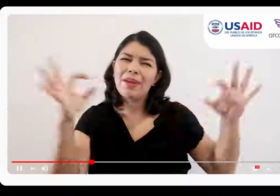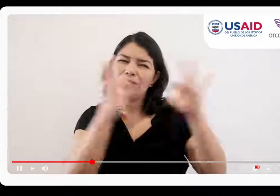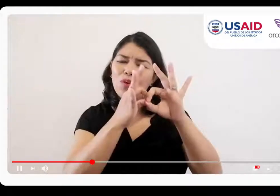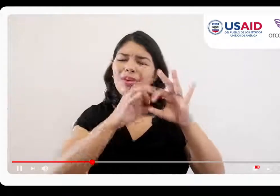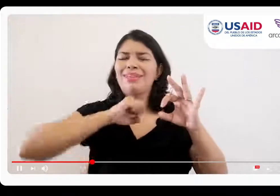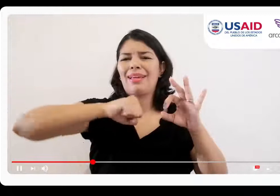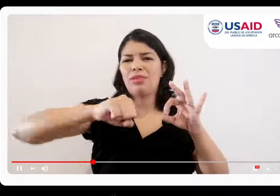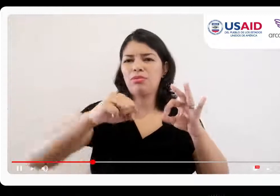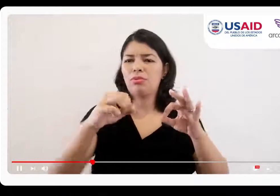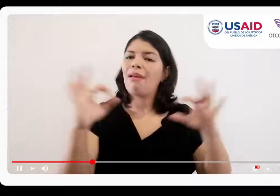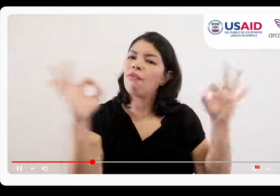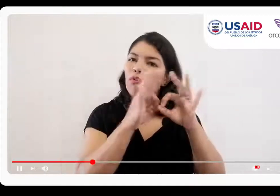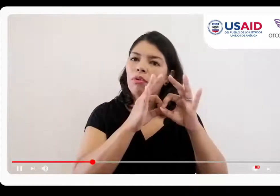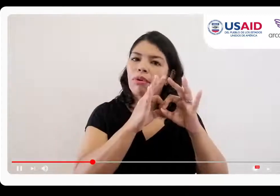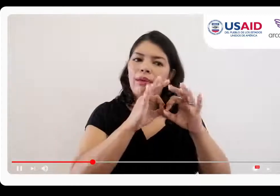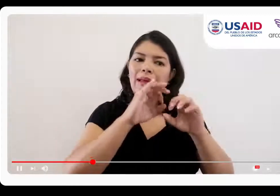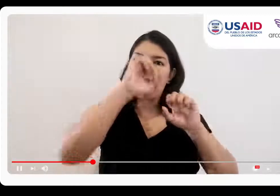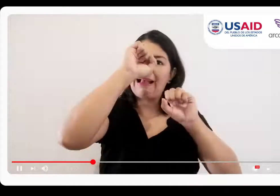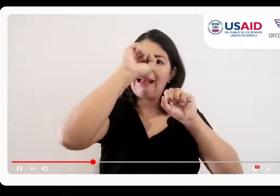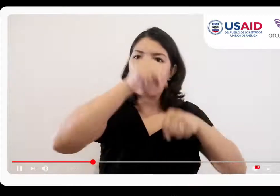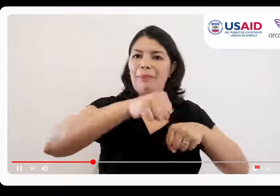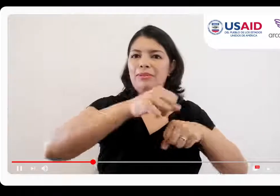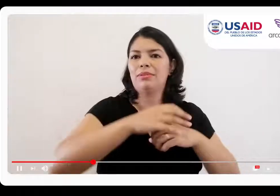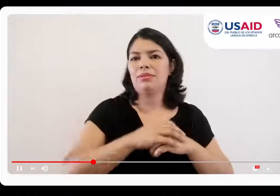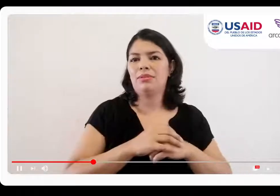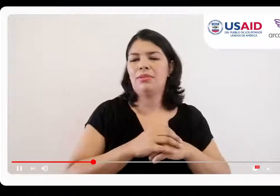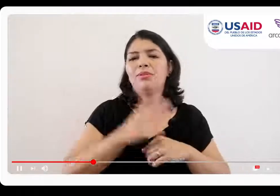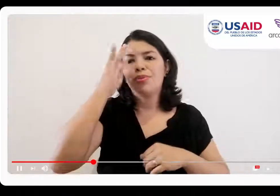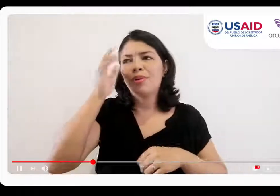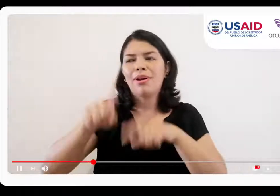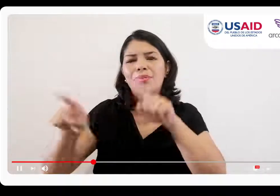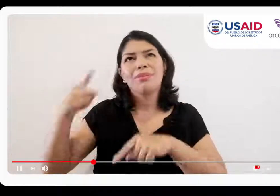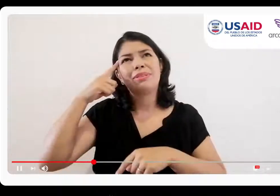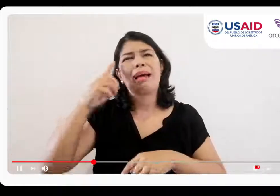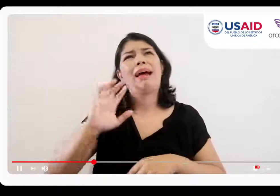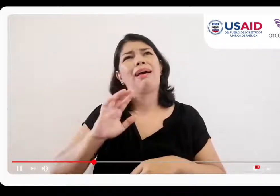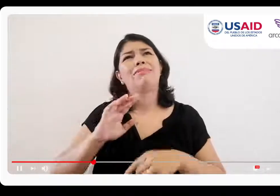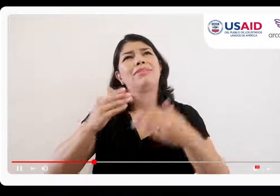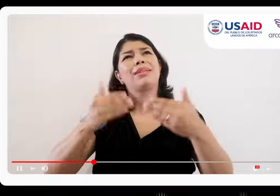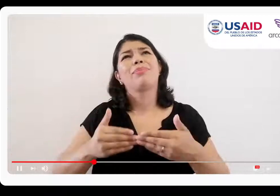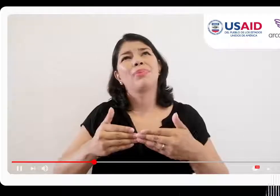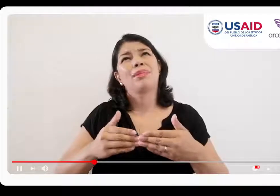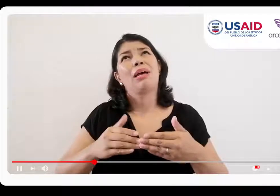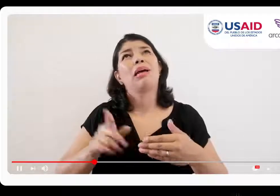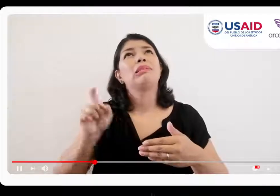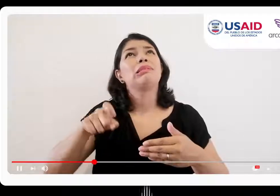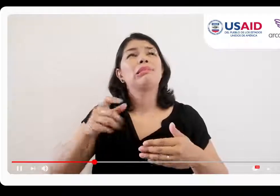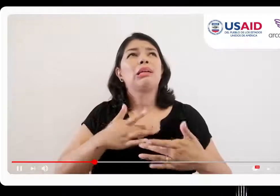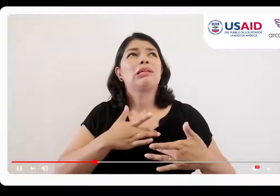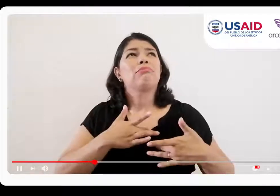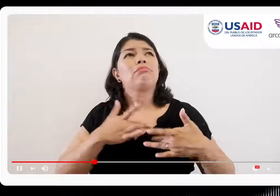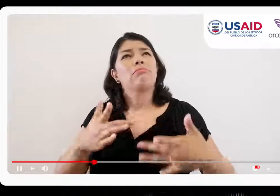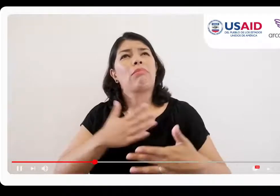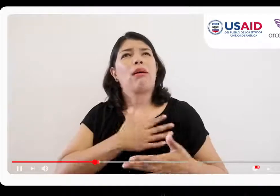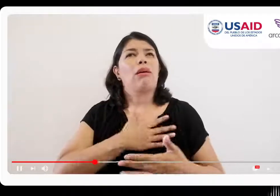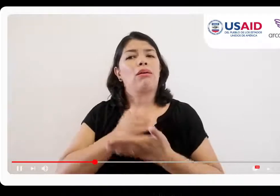de capacidades, de tal forma que se pueda dejar atrás paradigmas que asocian a la discapacidad con ayuda humanitaria. Yo creo que el